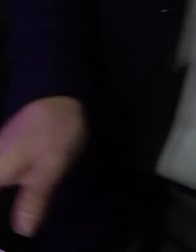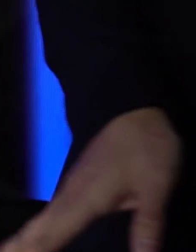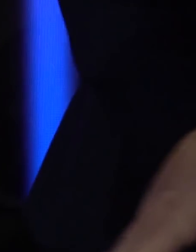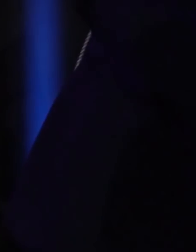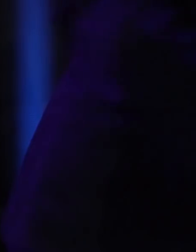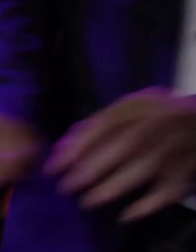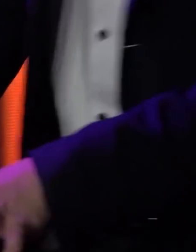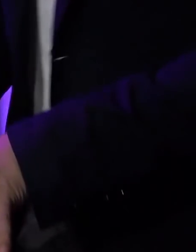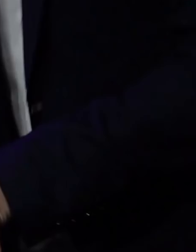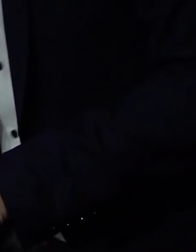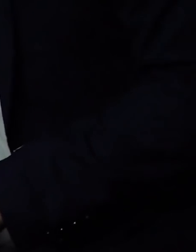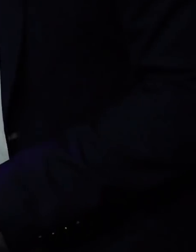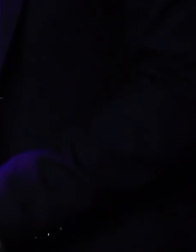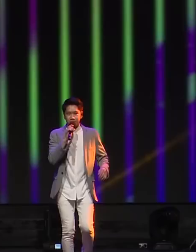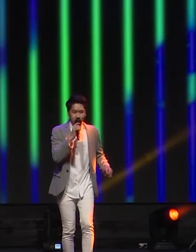Kau